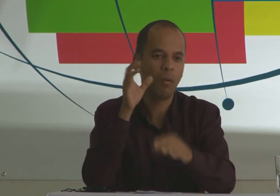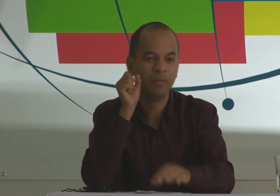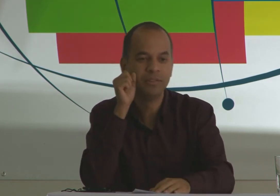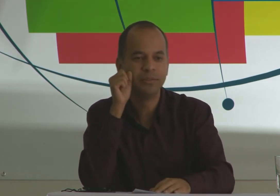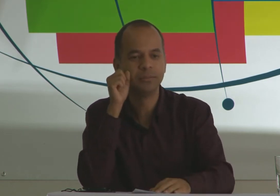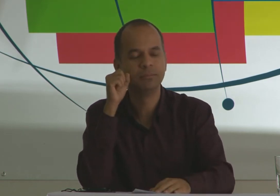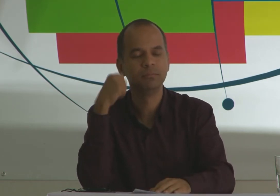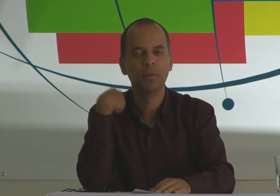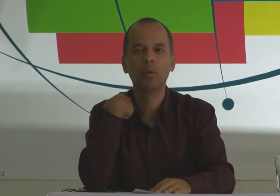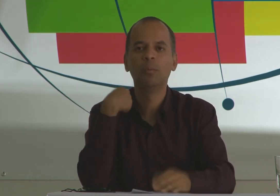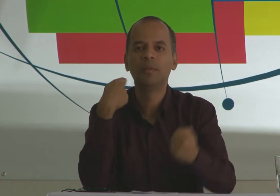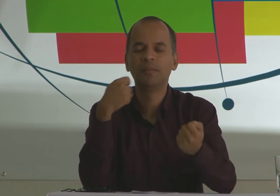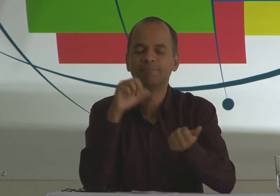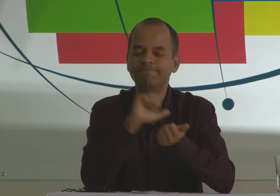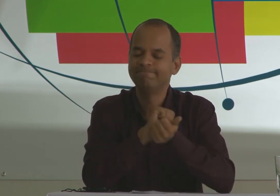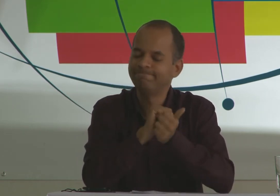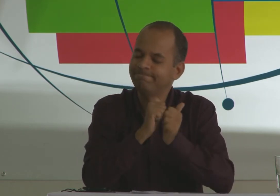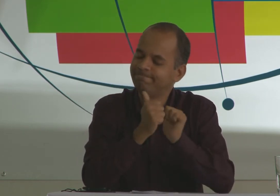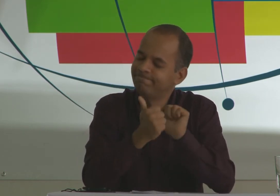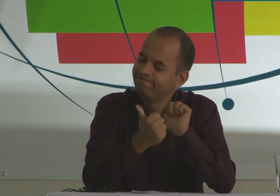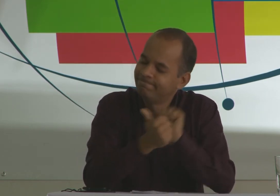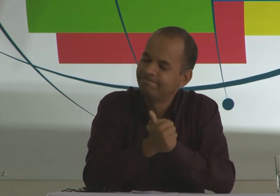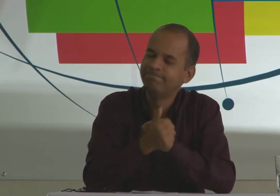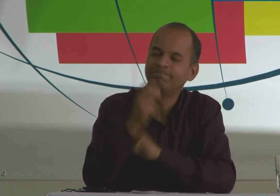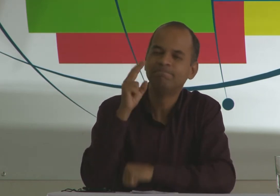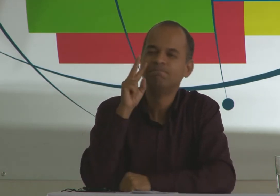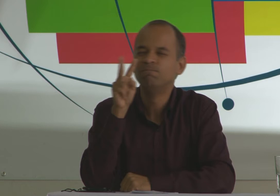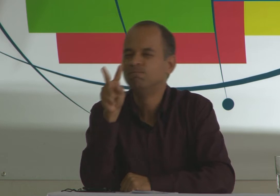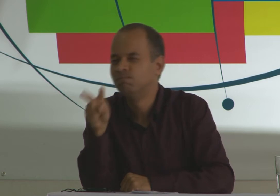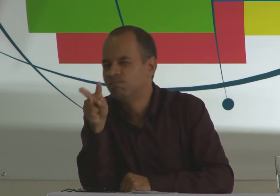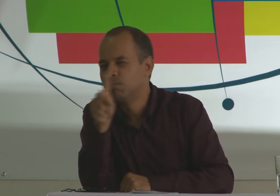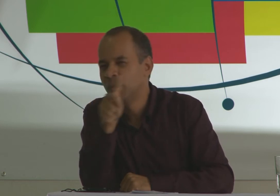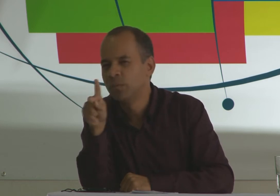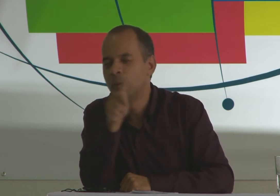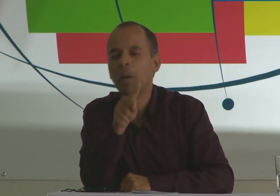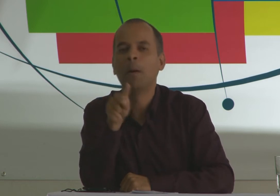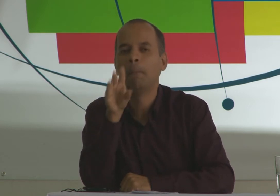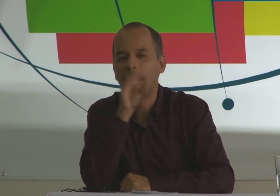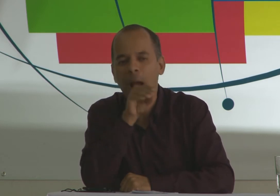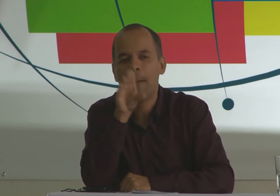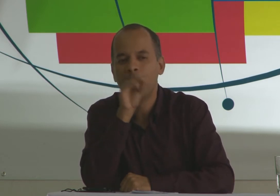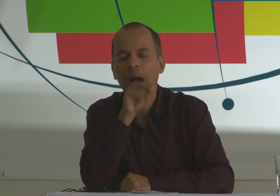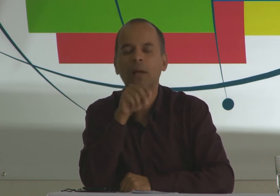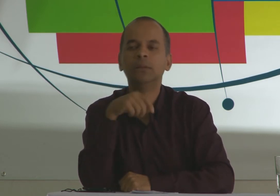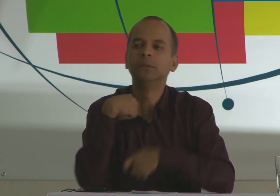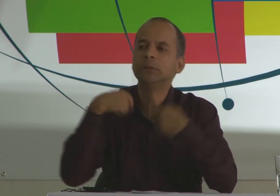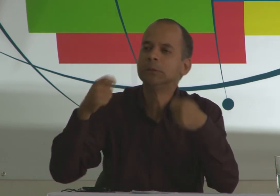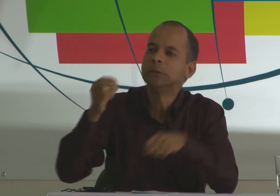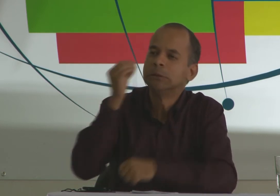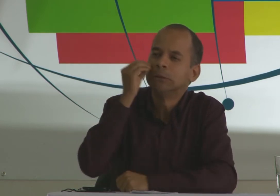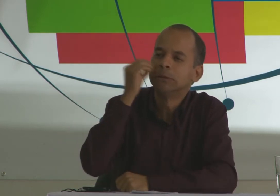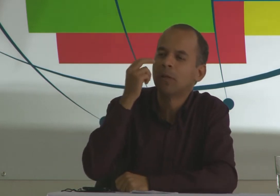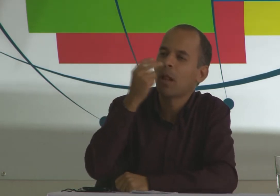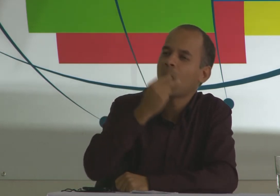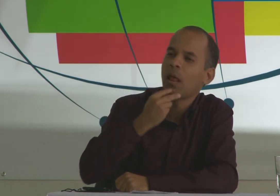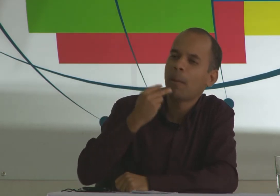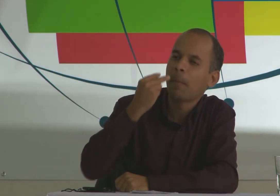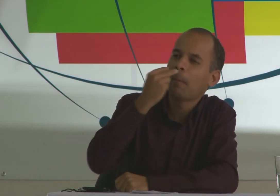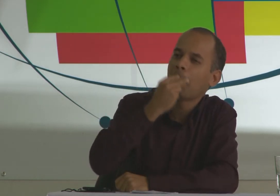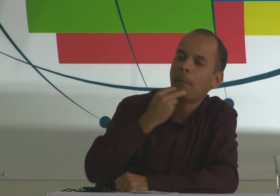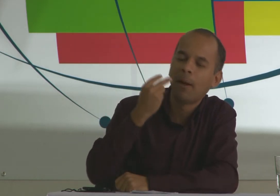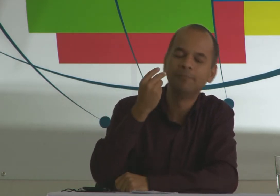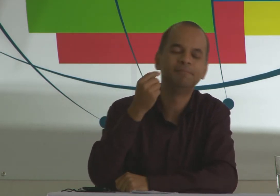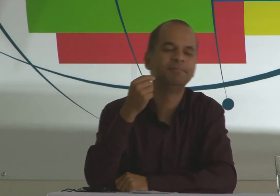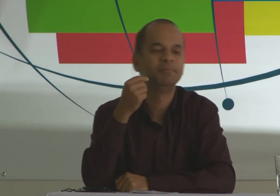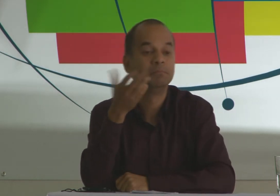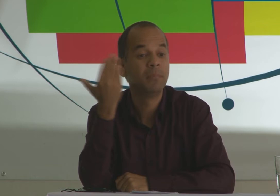partir do quinto ano, quando eu comecei a estudar nessa escola regular, eu vi necessário de fato que existisse essa adaptação